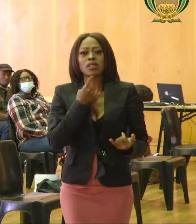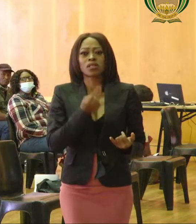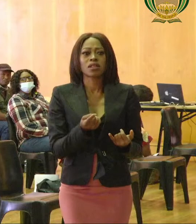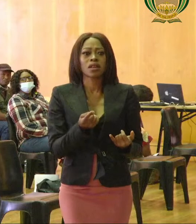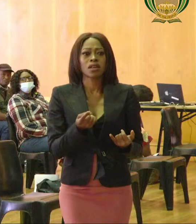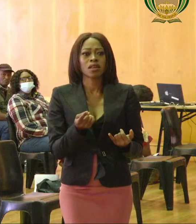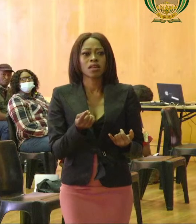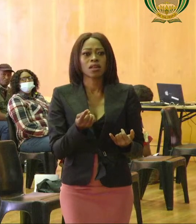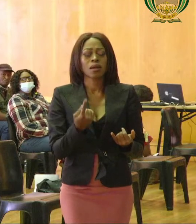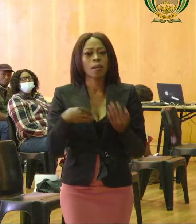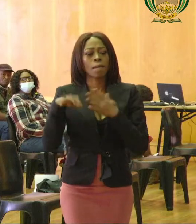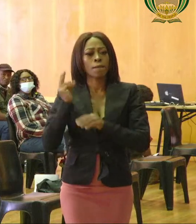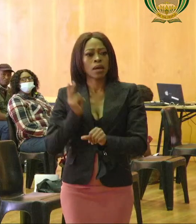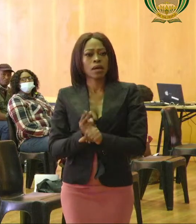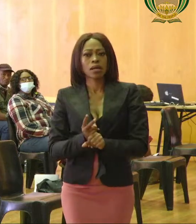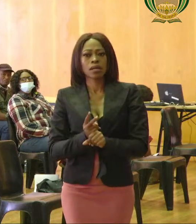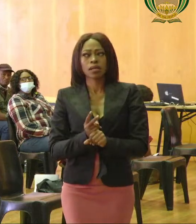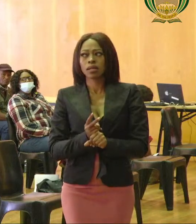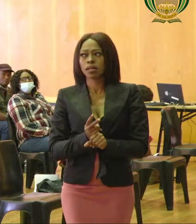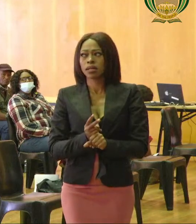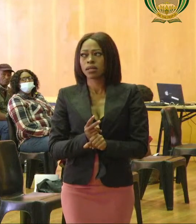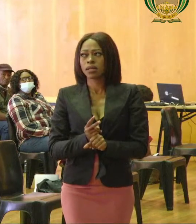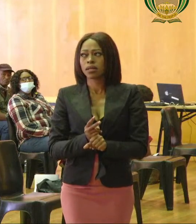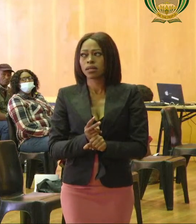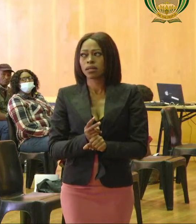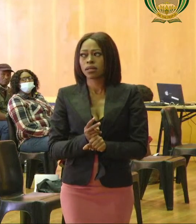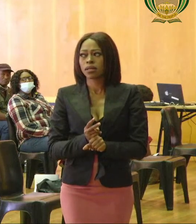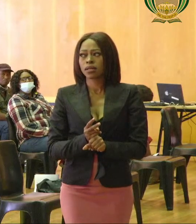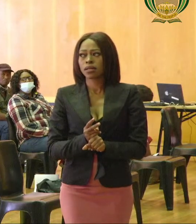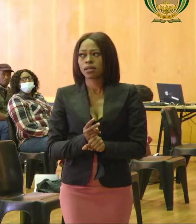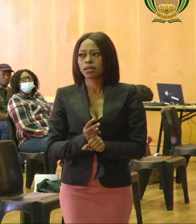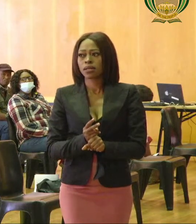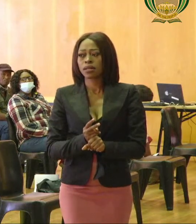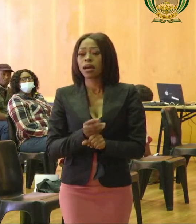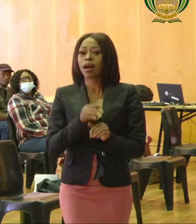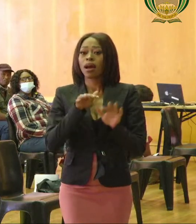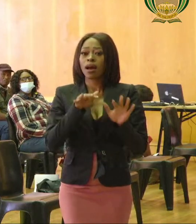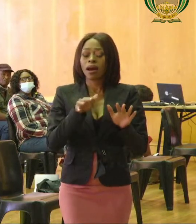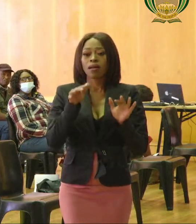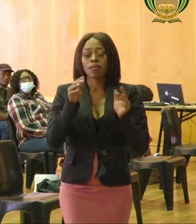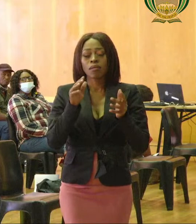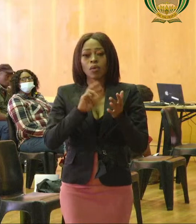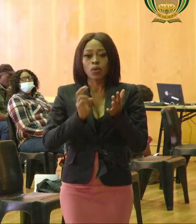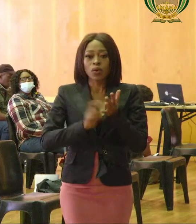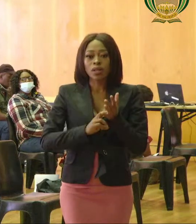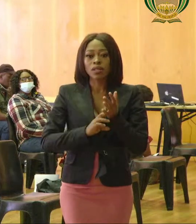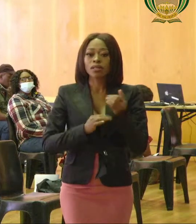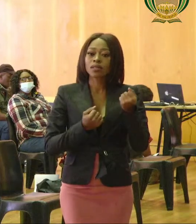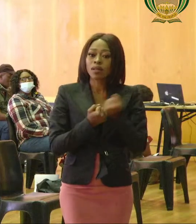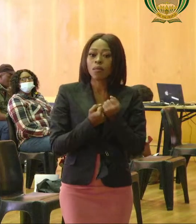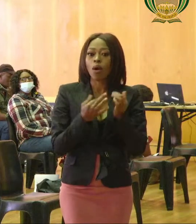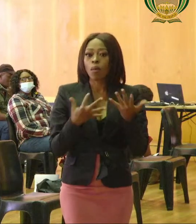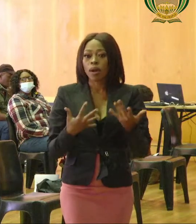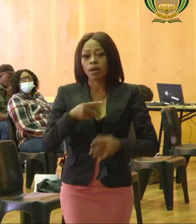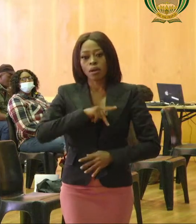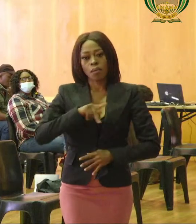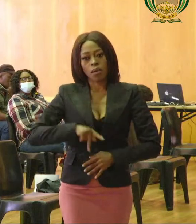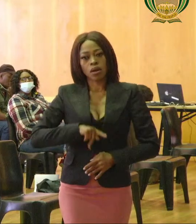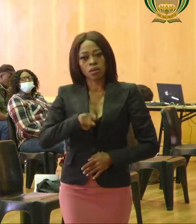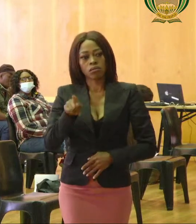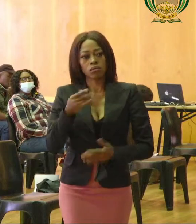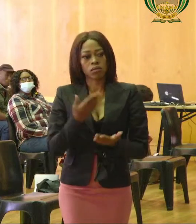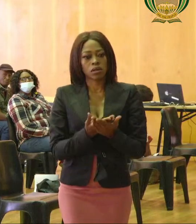terugvat, als een man, wat staan er 3 uit die schoolites, die president kan raak